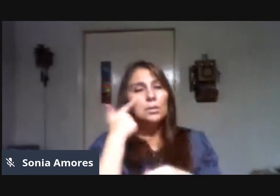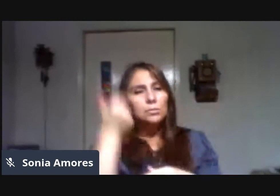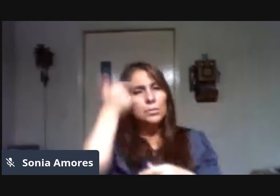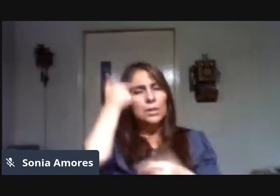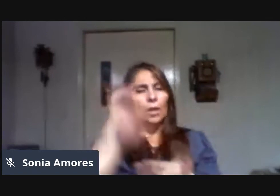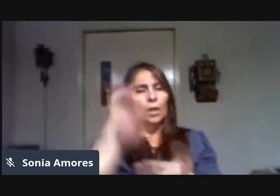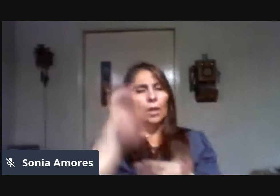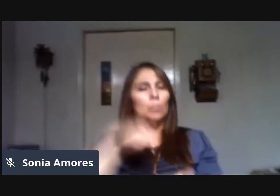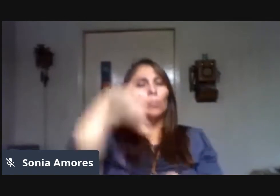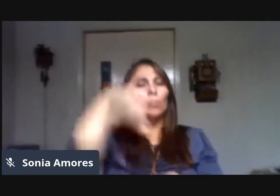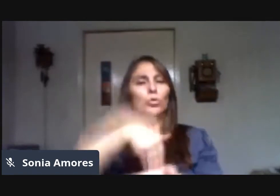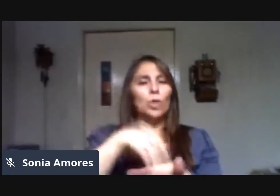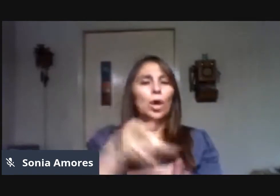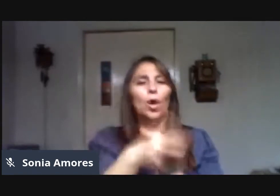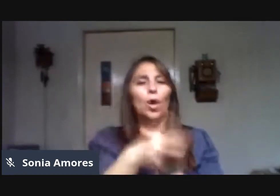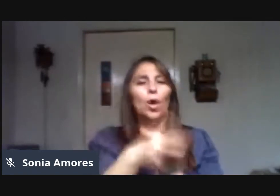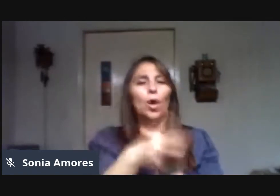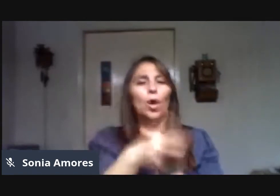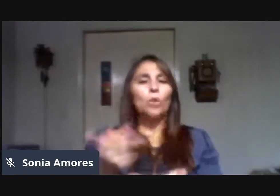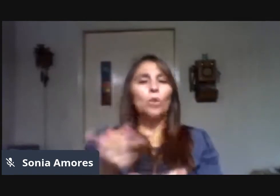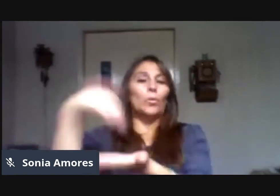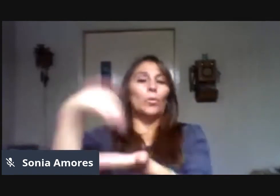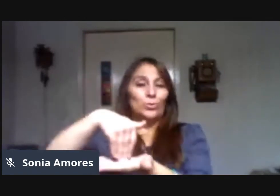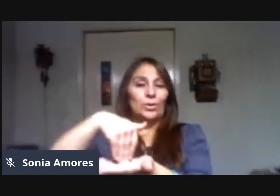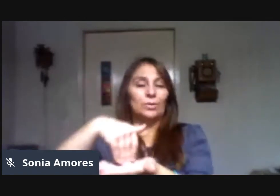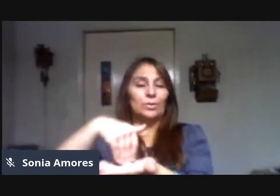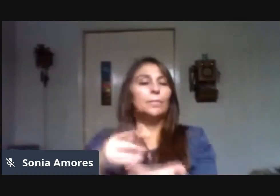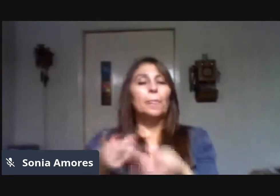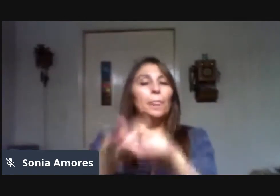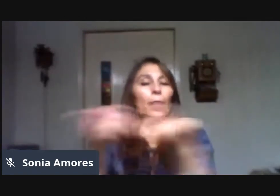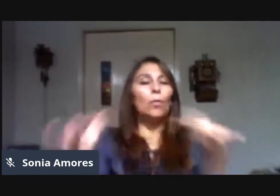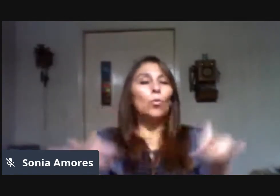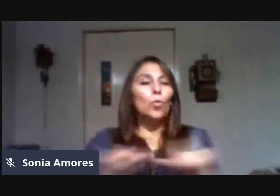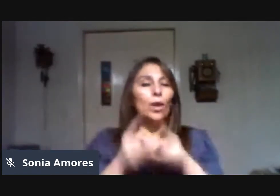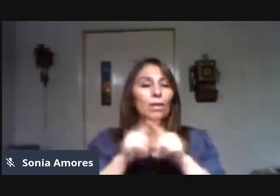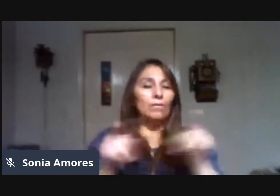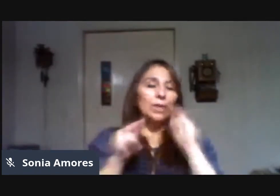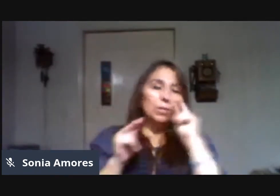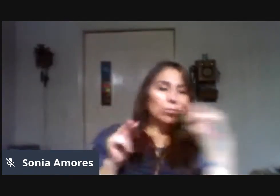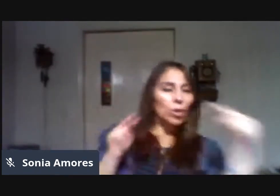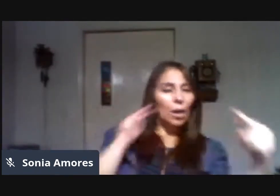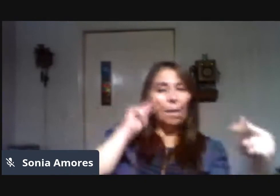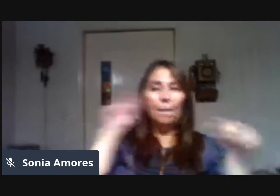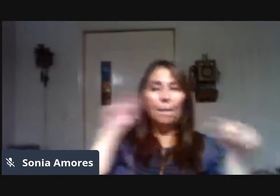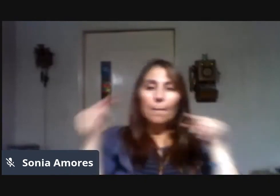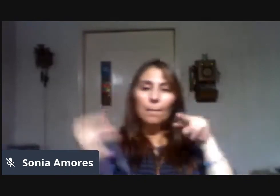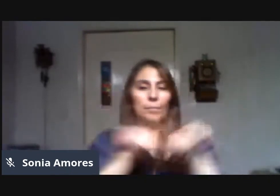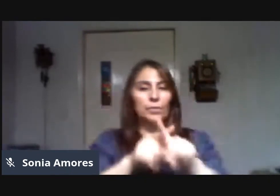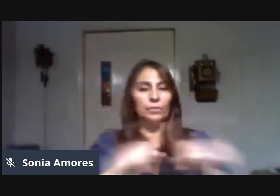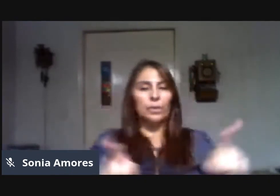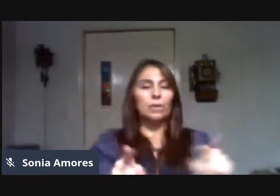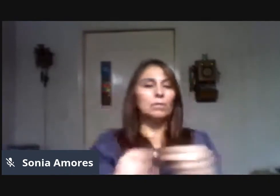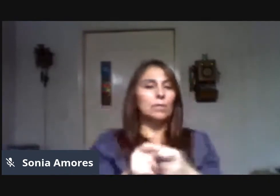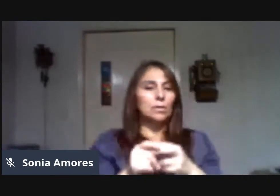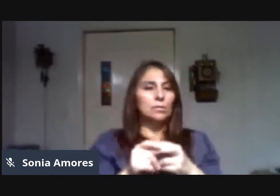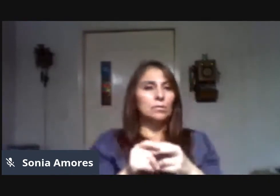lugar. Y pararnos desde otro lugar es contradecir, controvertir,